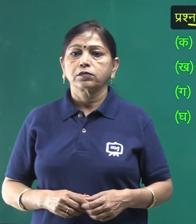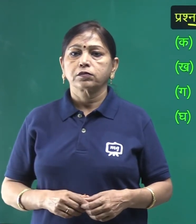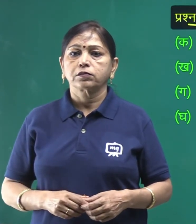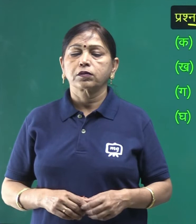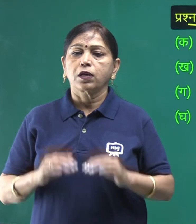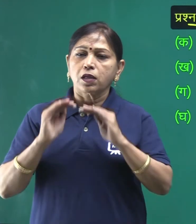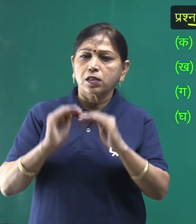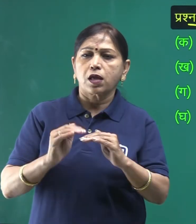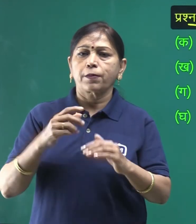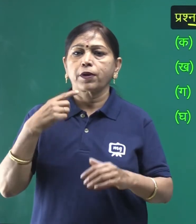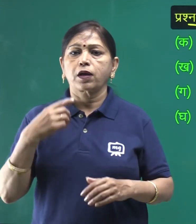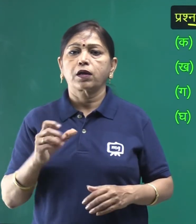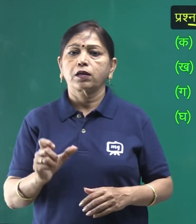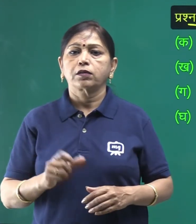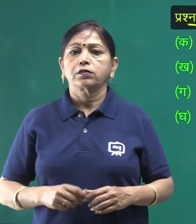दाब का।